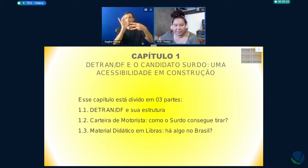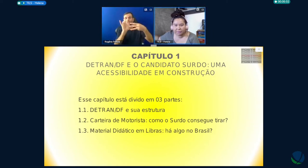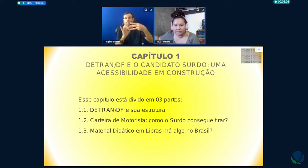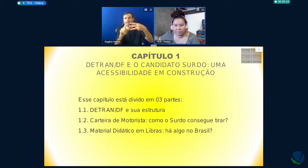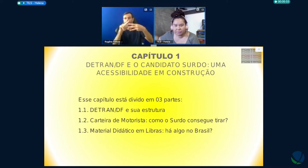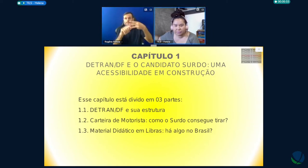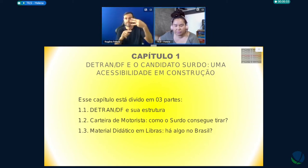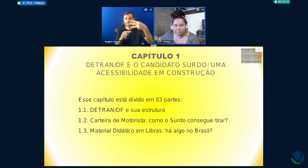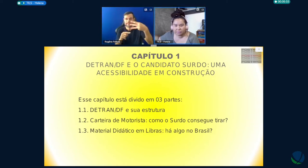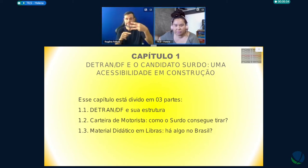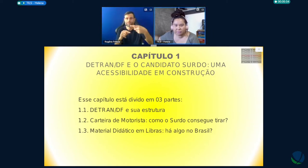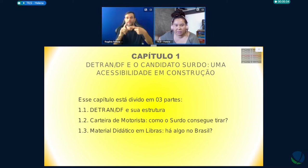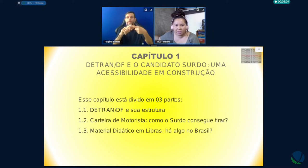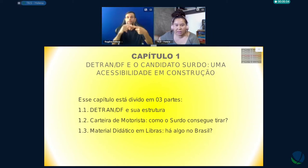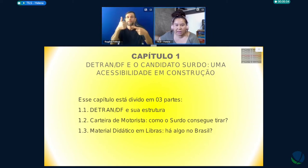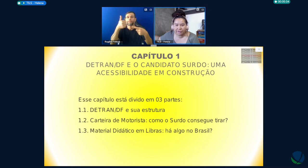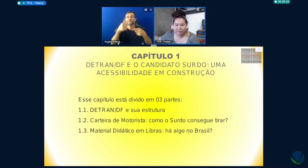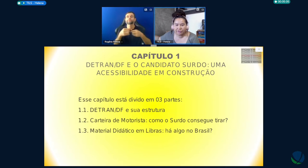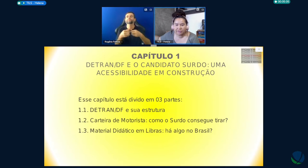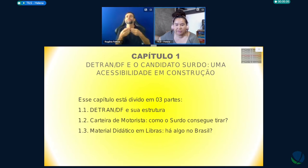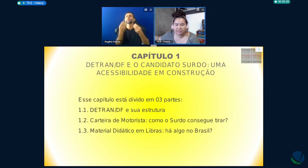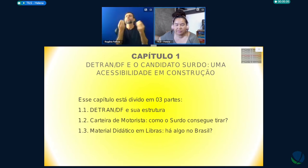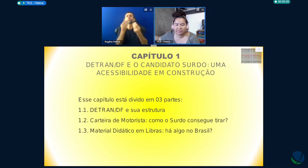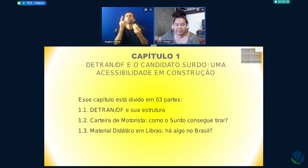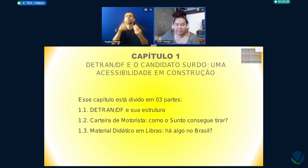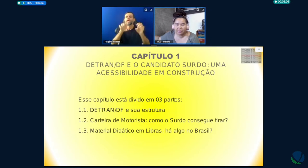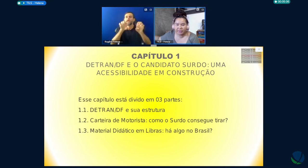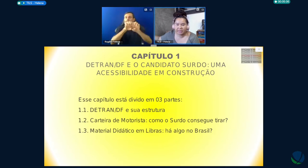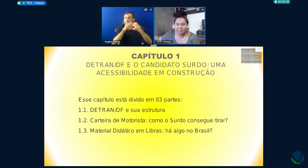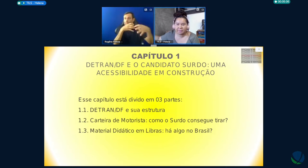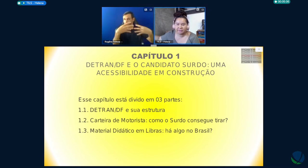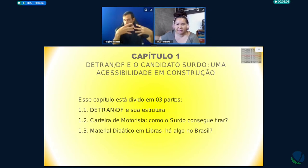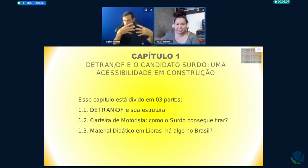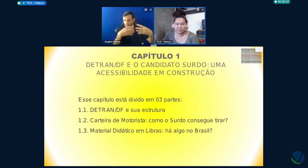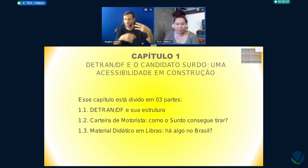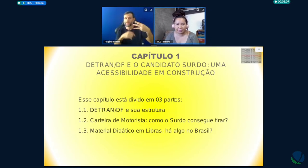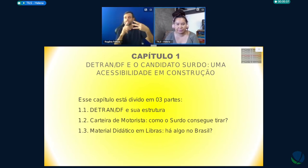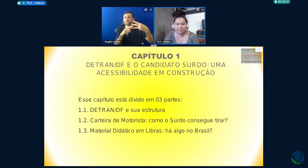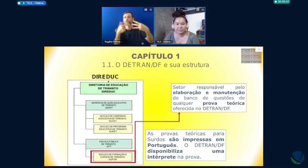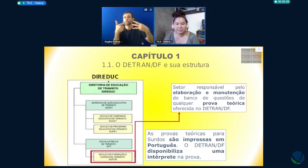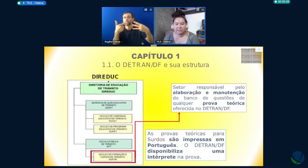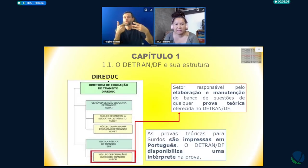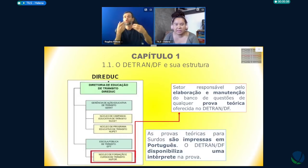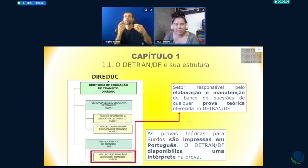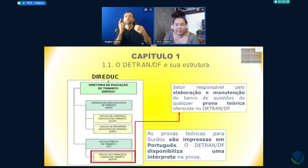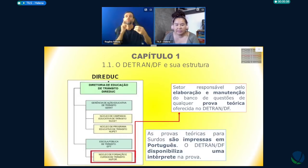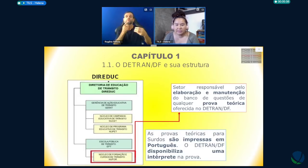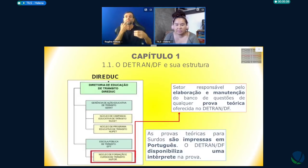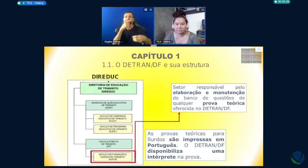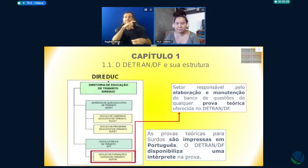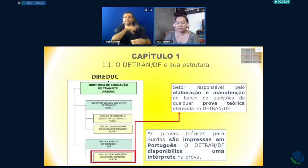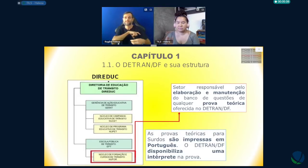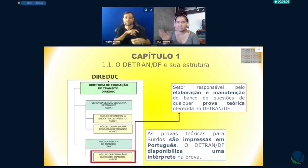No capítulo 1, a gente desenvolveu ele em três tópicos, né?